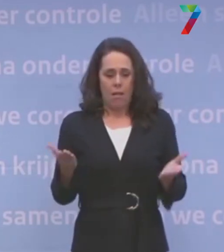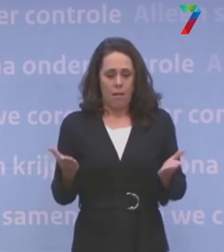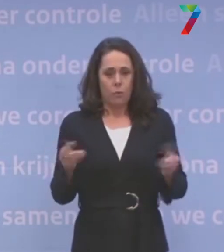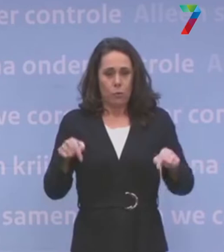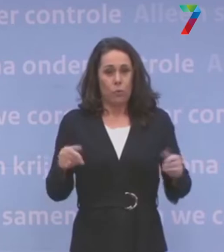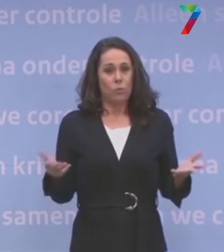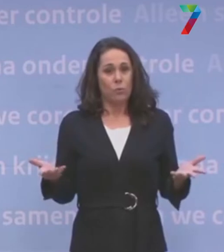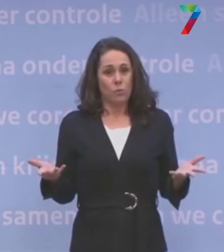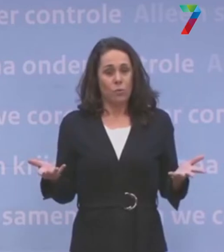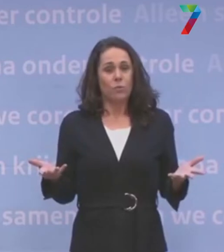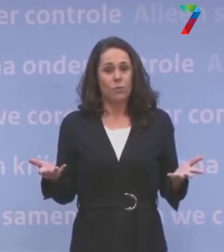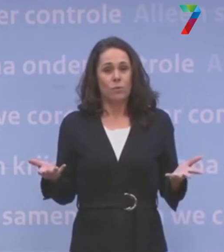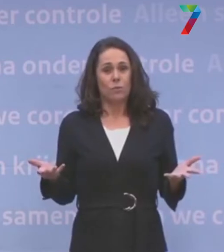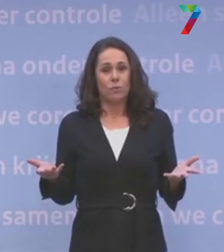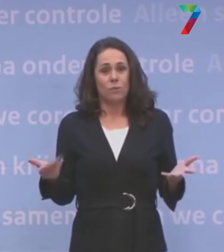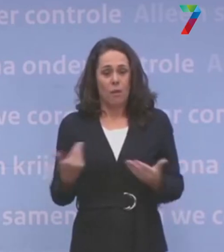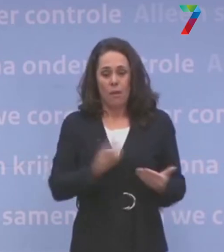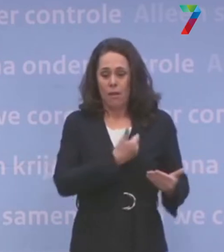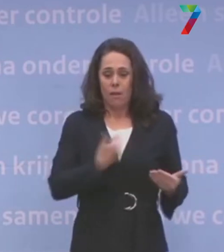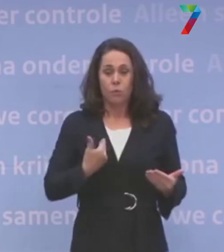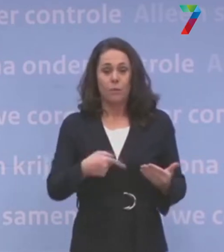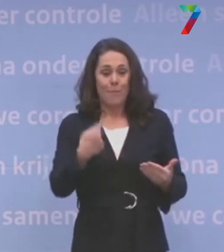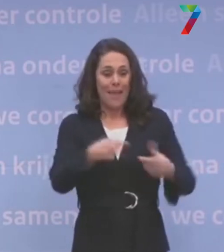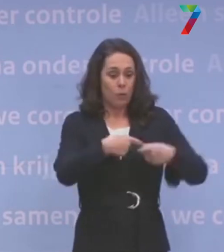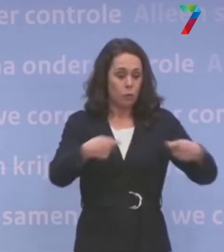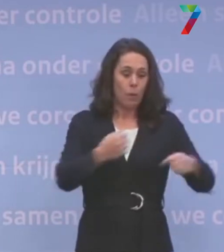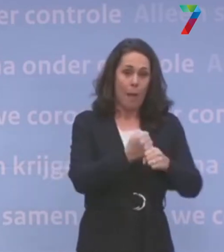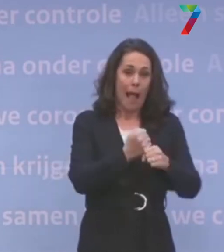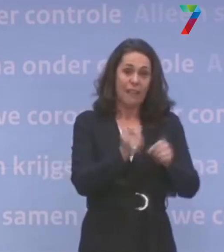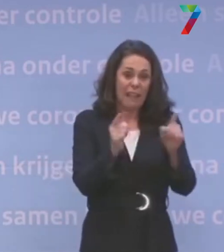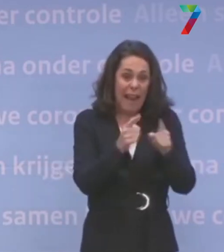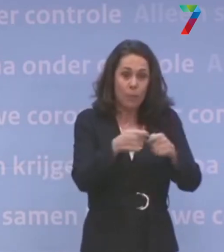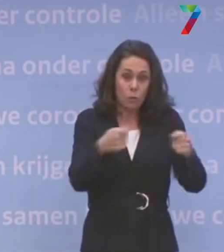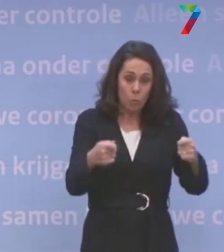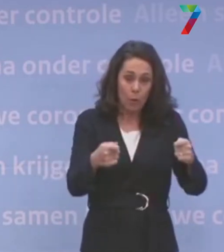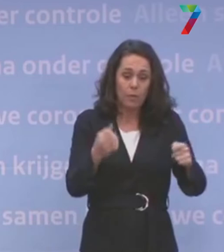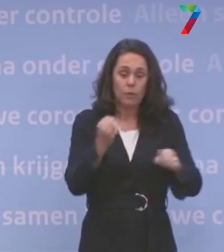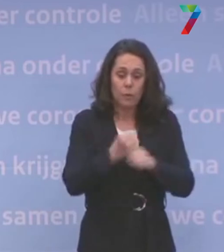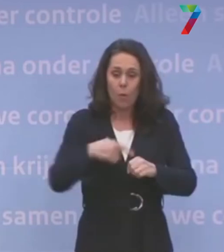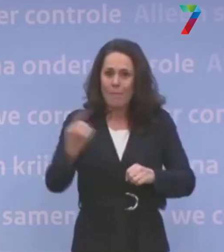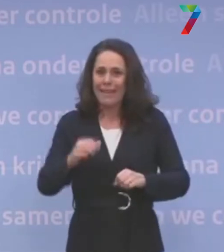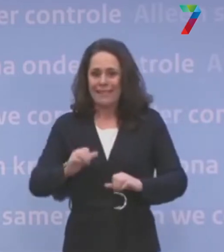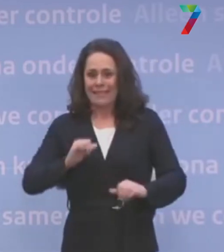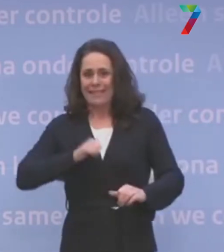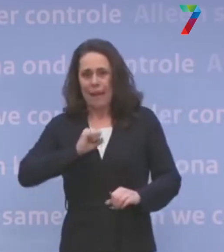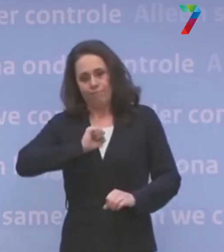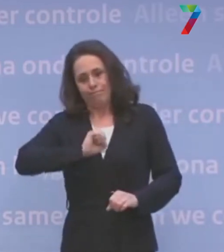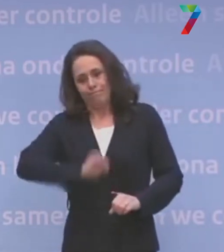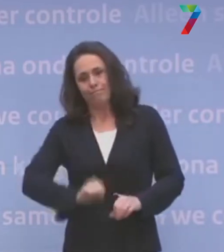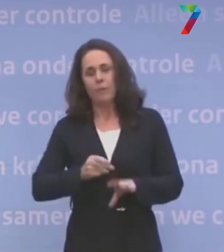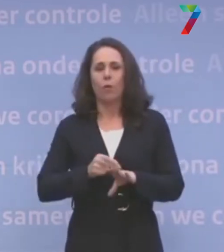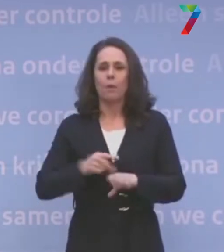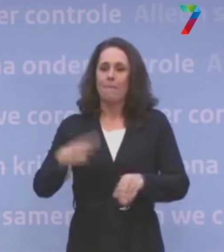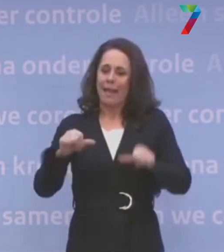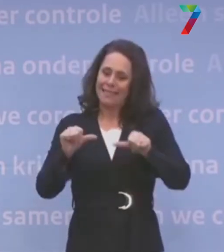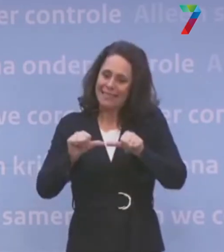komen, is dat elke versoepeling, hoe klein ook, nog meer zelfbeheersing, nog meer